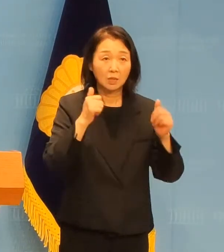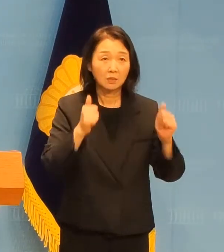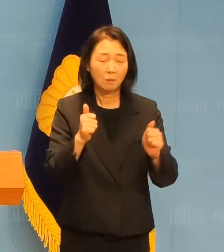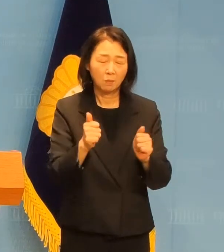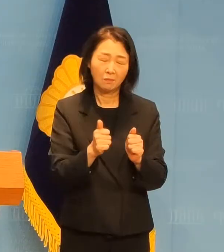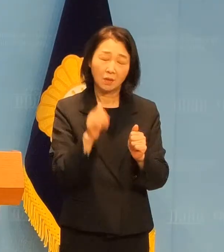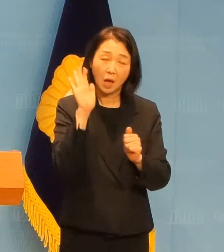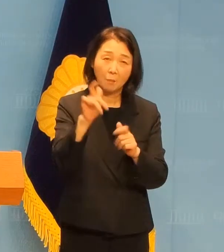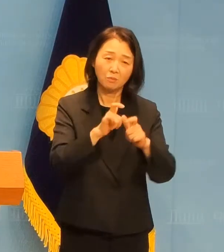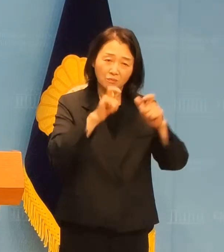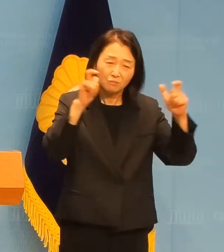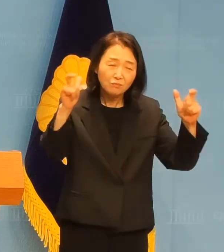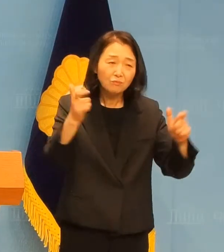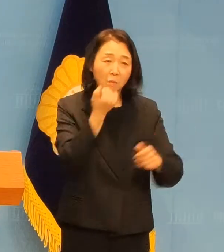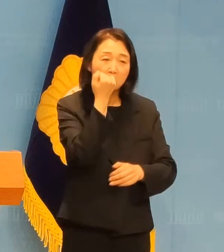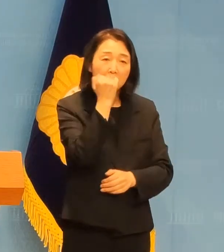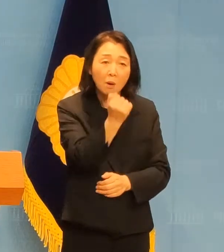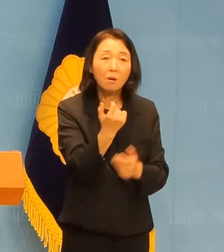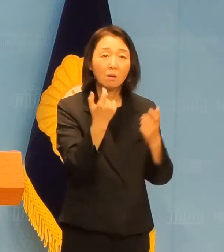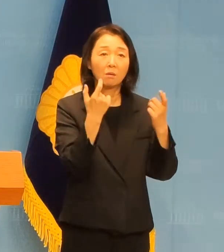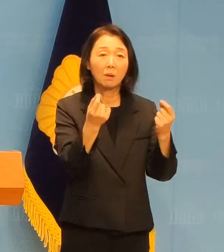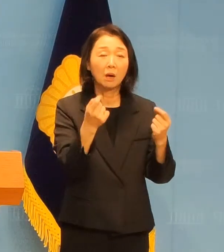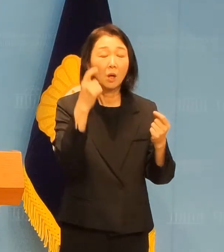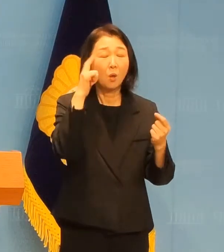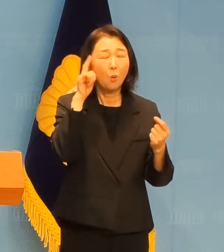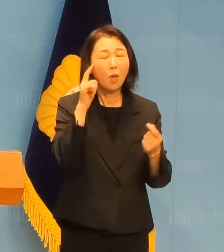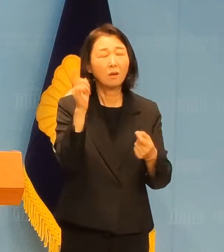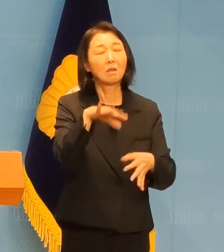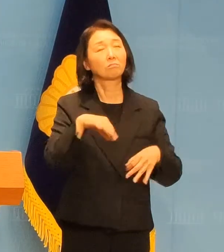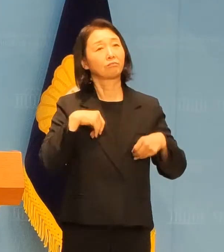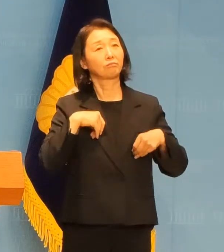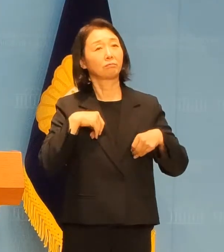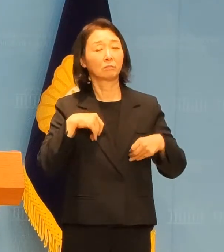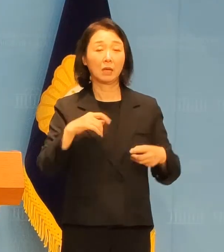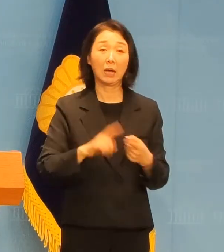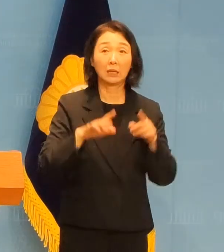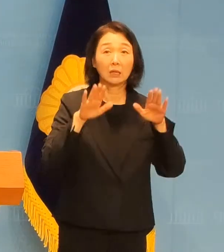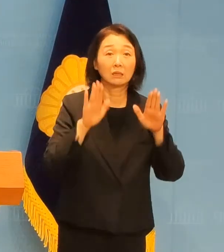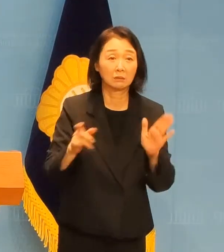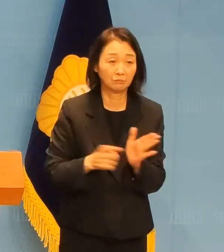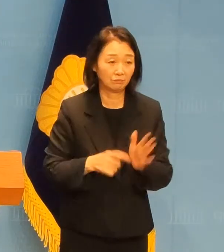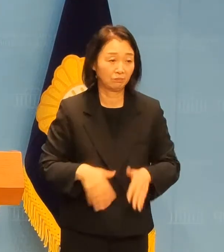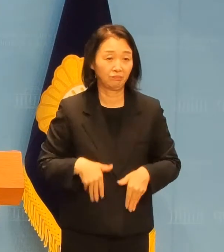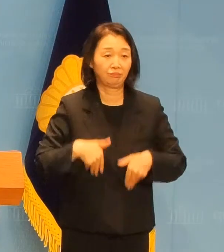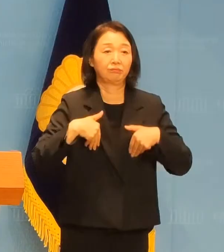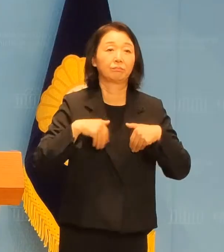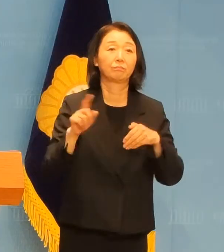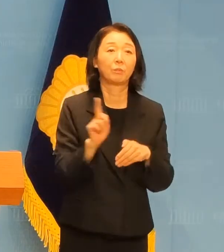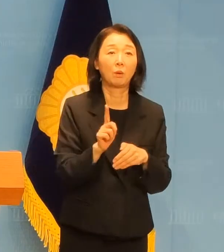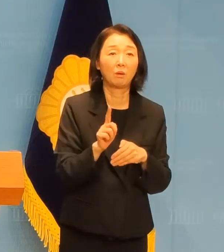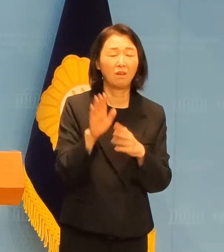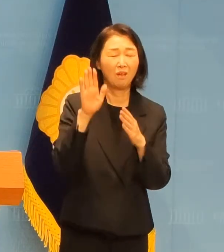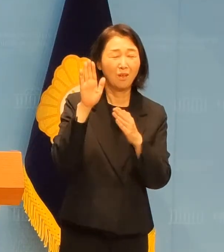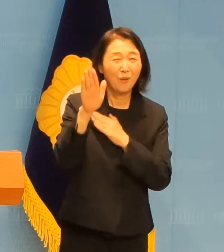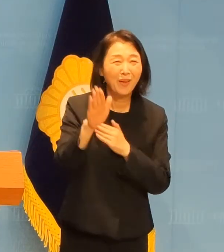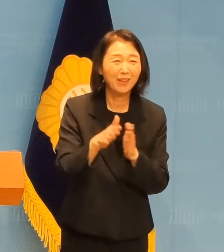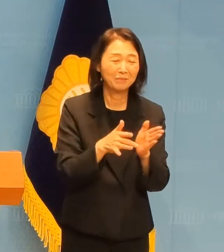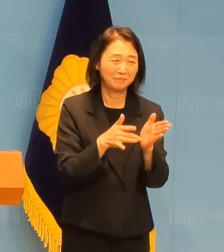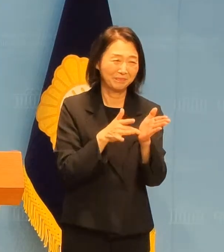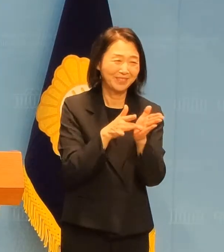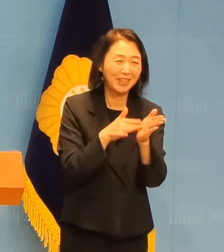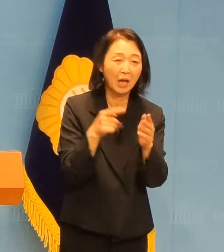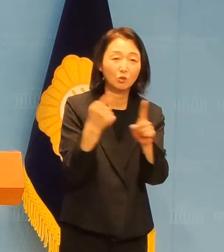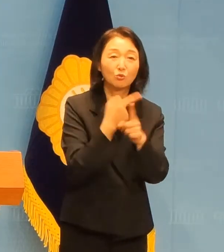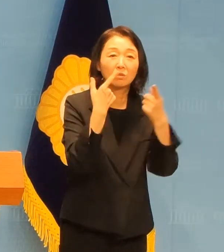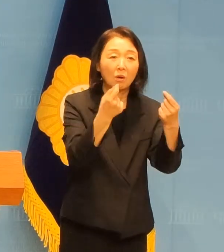늘어날 것임이 불을 보듯 뻔했음에도 그간 손 놓고 있다가 이제사 허겁지겁 사후 약방문격